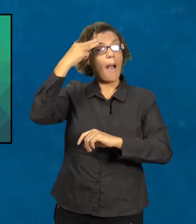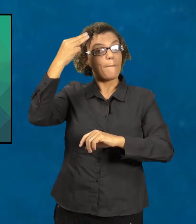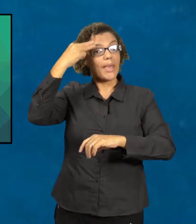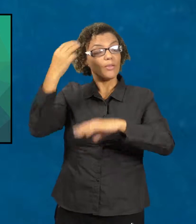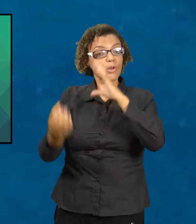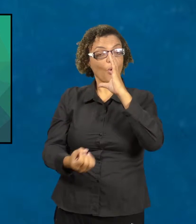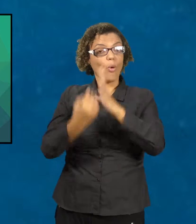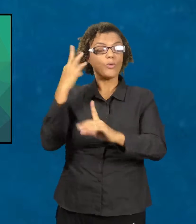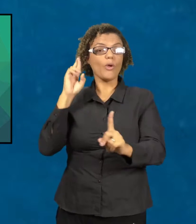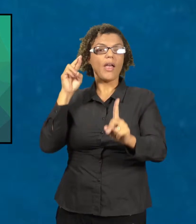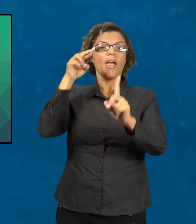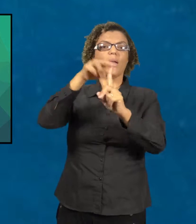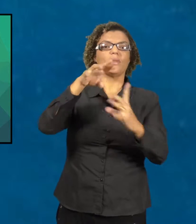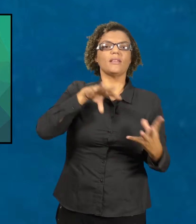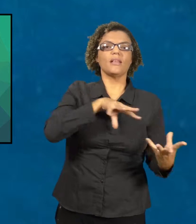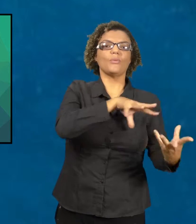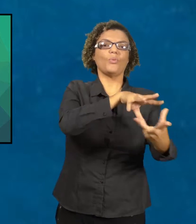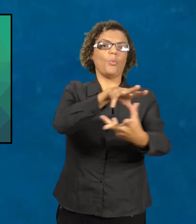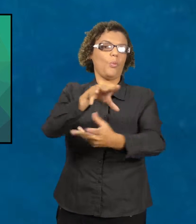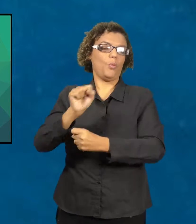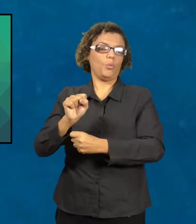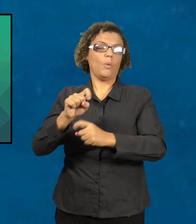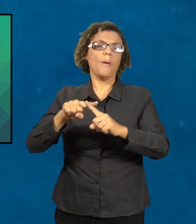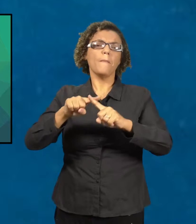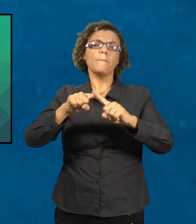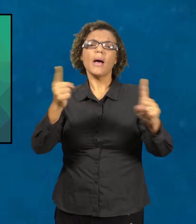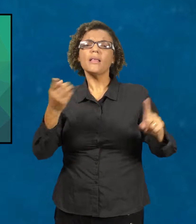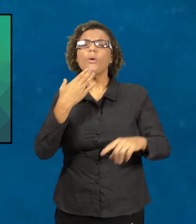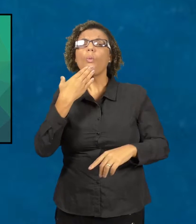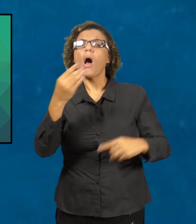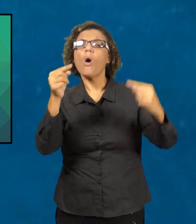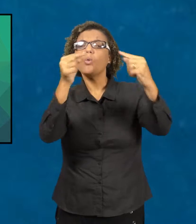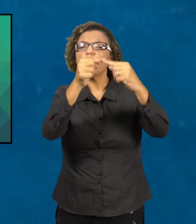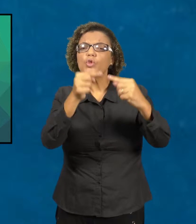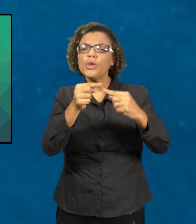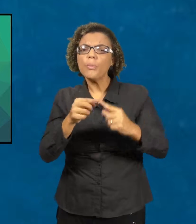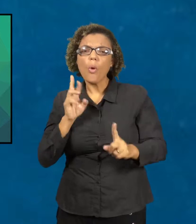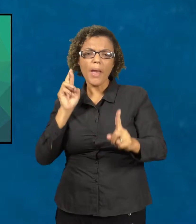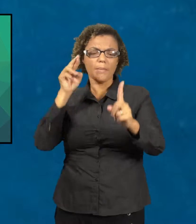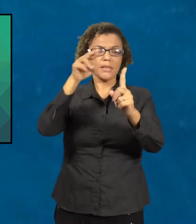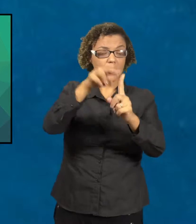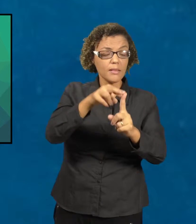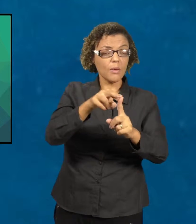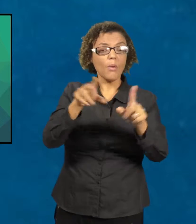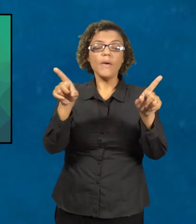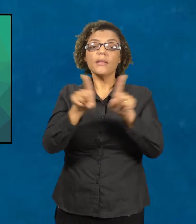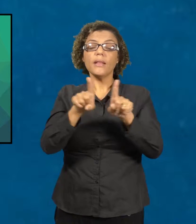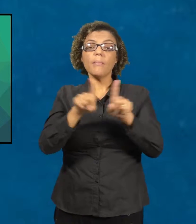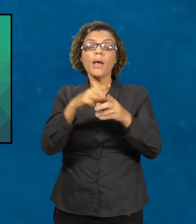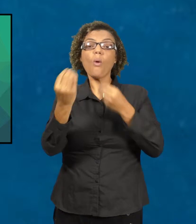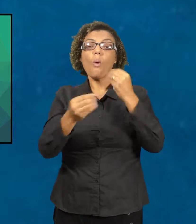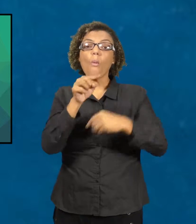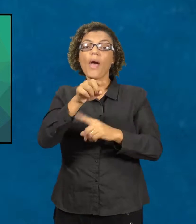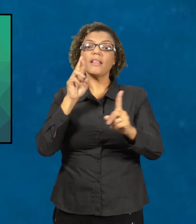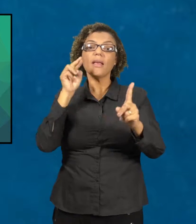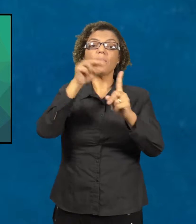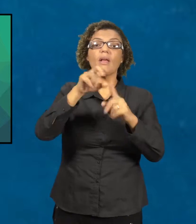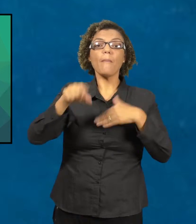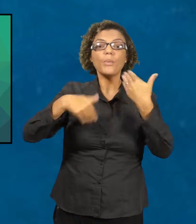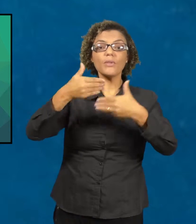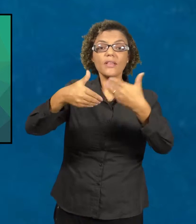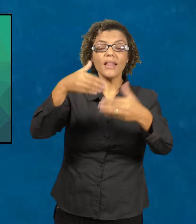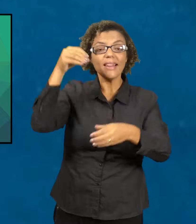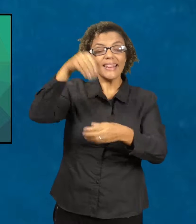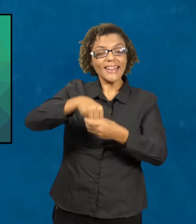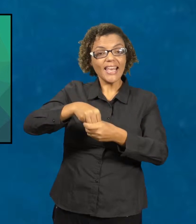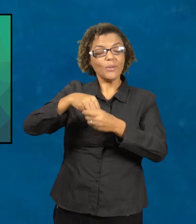Não sabemos exatamente quais são os tipos de representações, nem como essas representações são processadas internamente